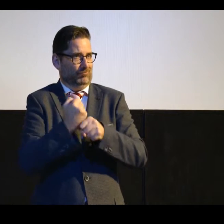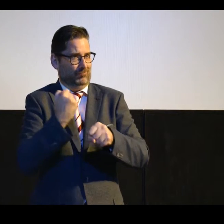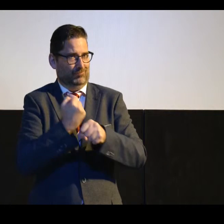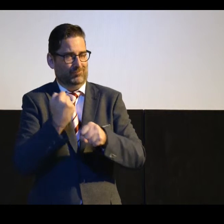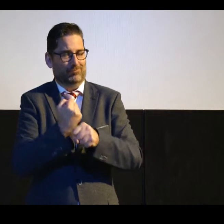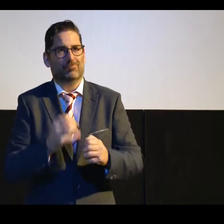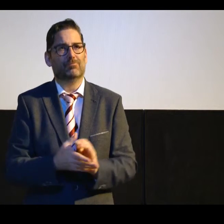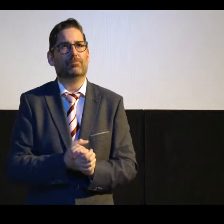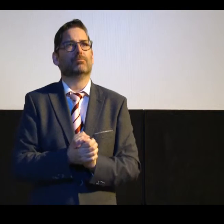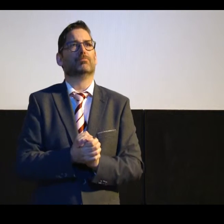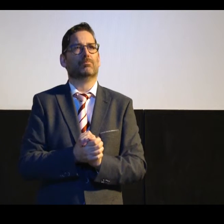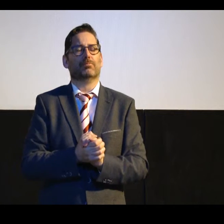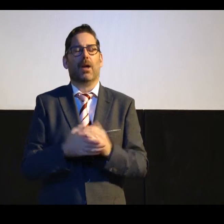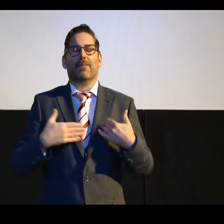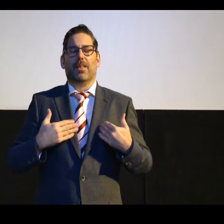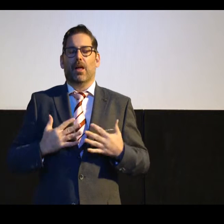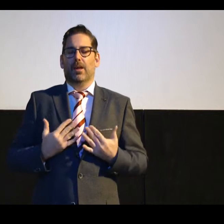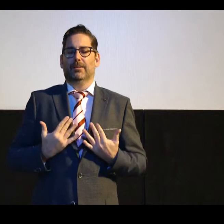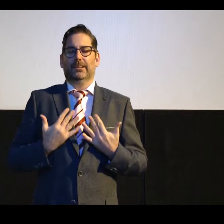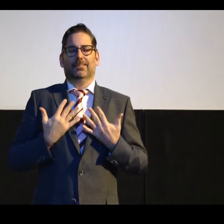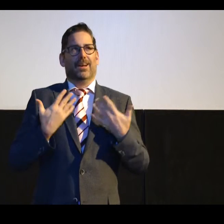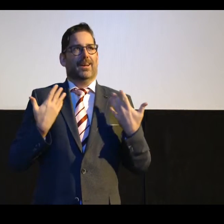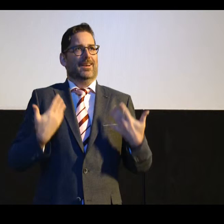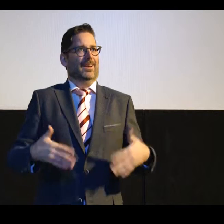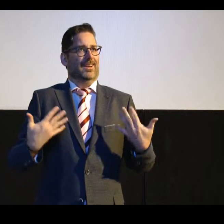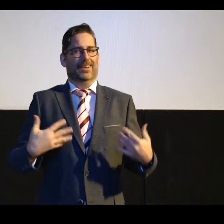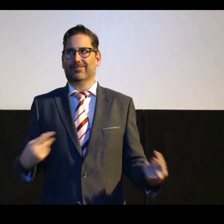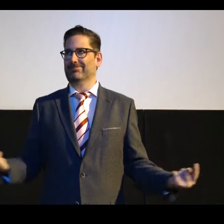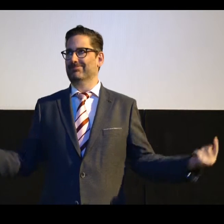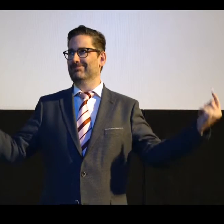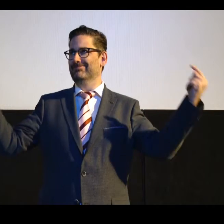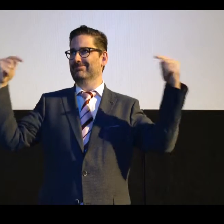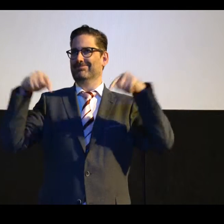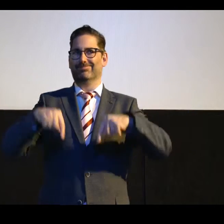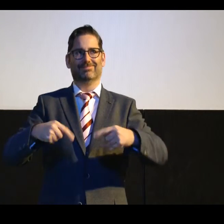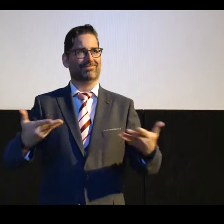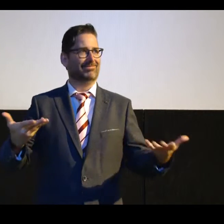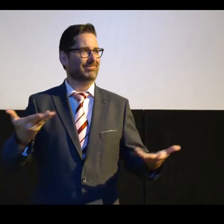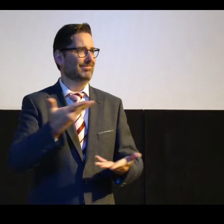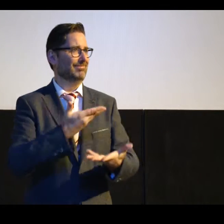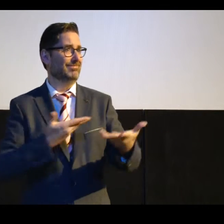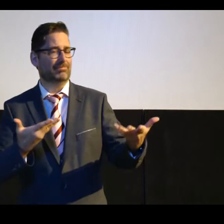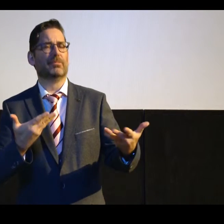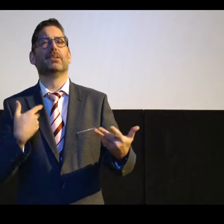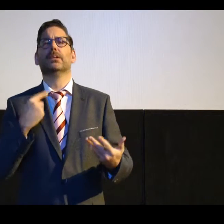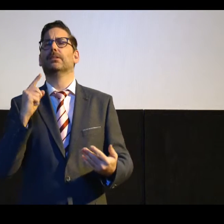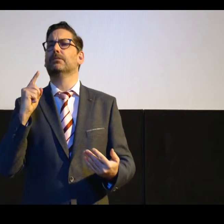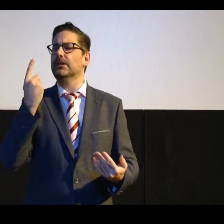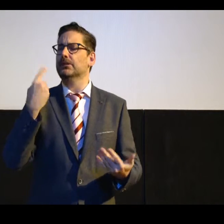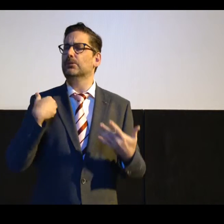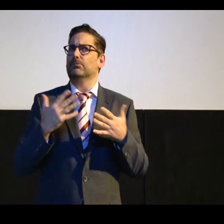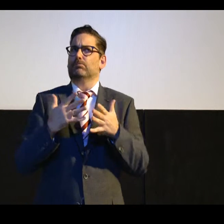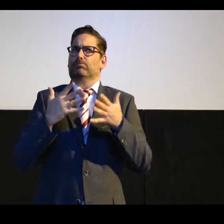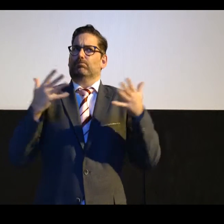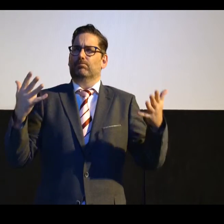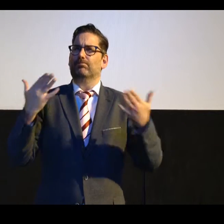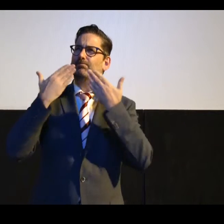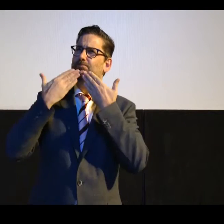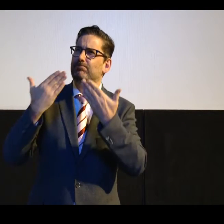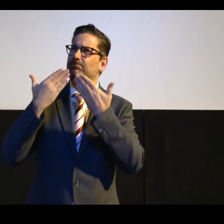Yo formo parte de la EUD como director ejecutivo y sinceramente para nosotros llegar hasta